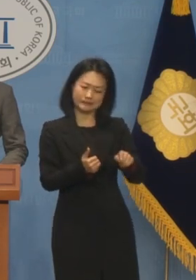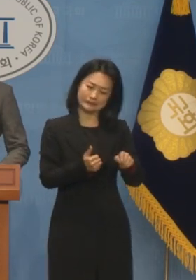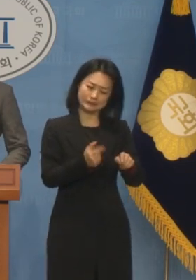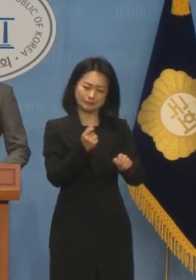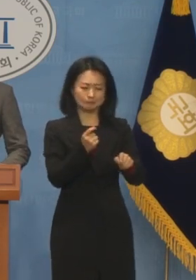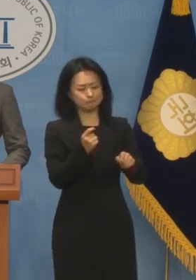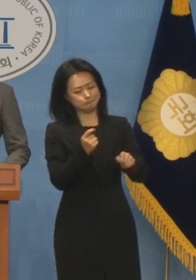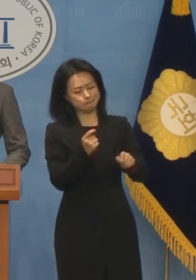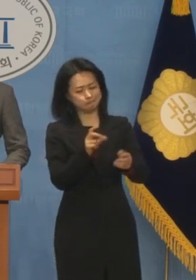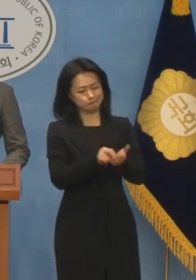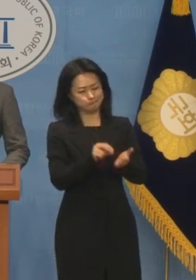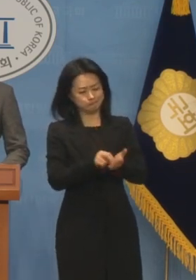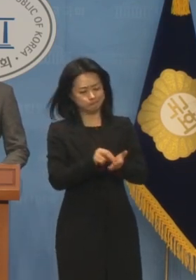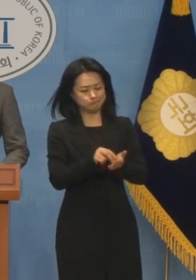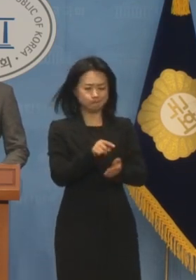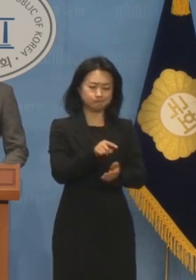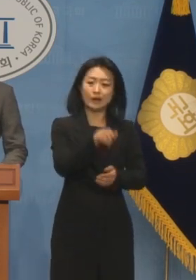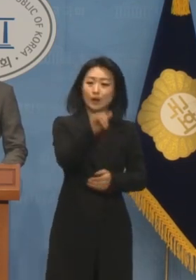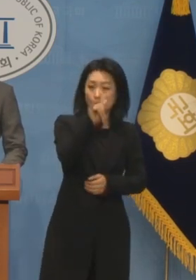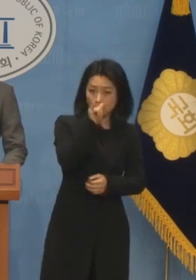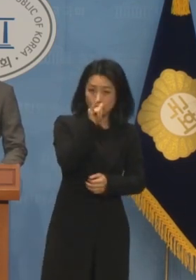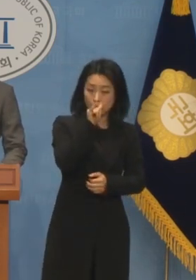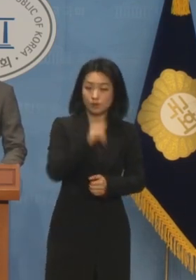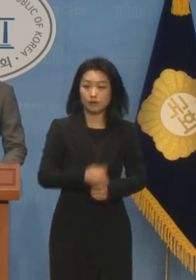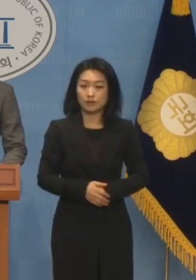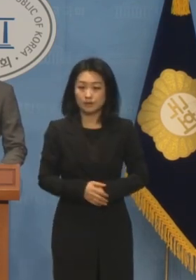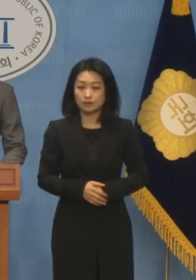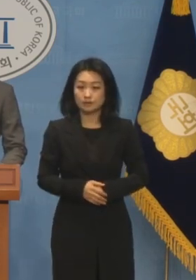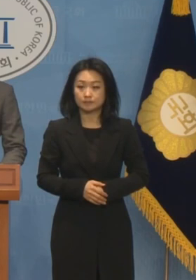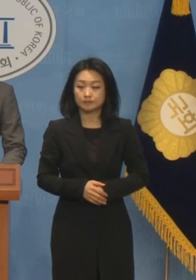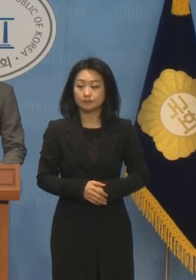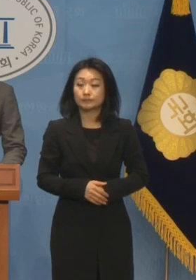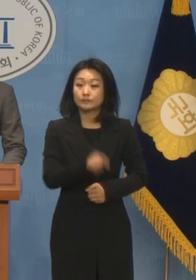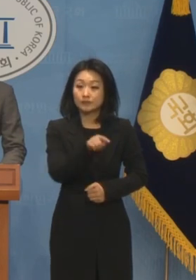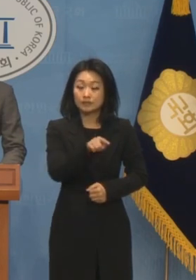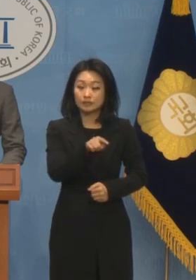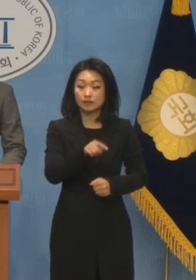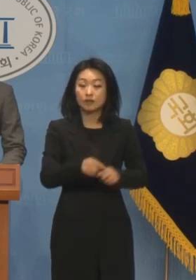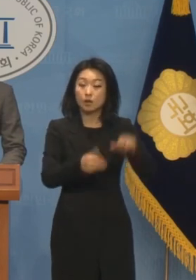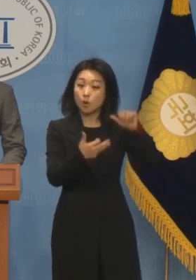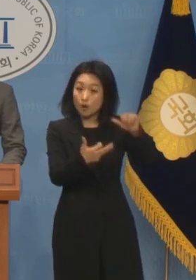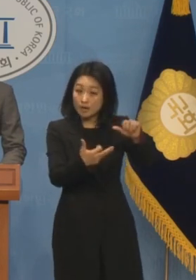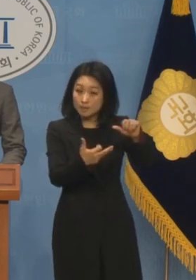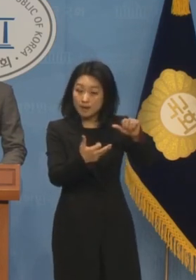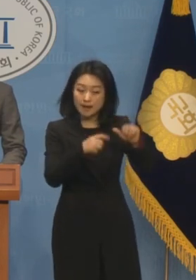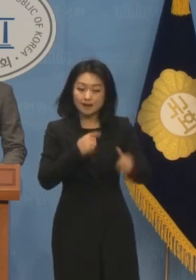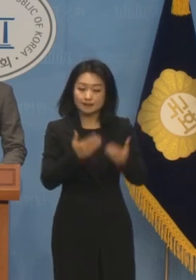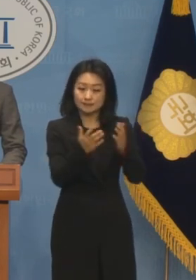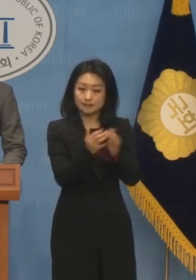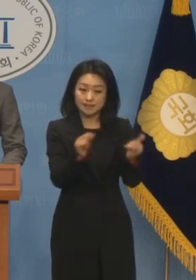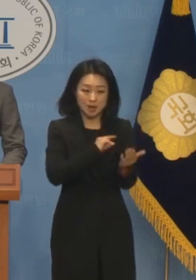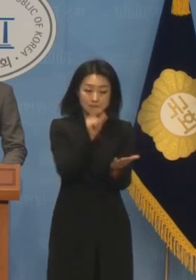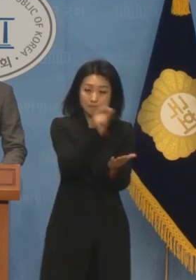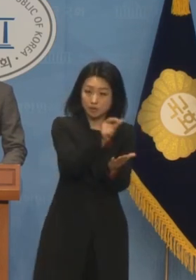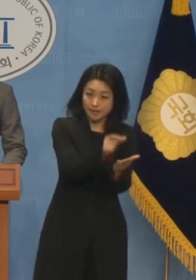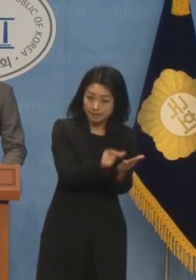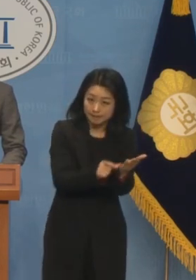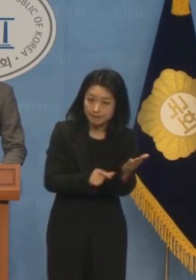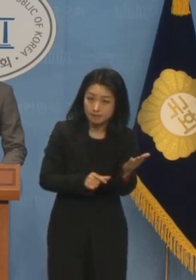불투명성까지 문제로 지적되어 왔습니다. 이 5.18 유공자